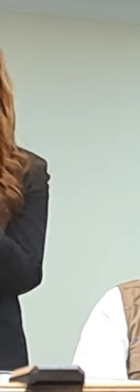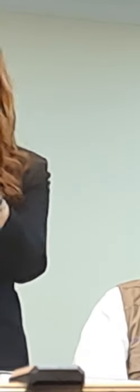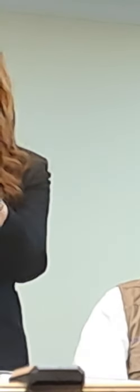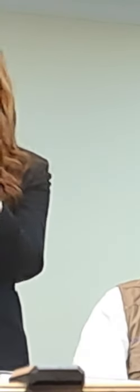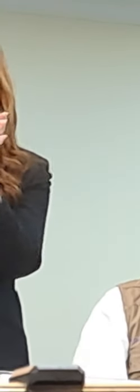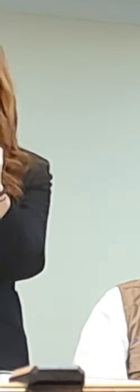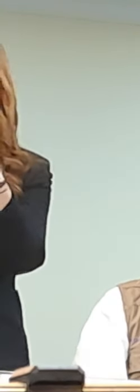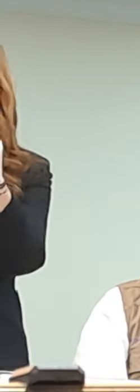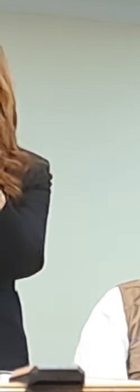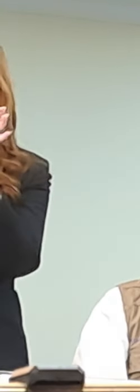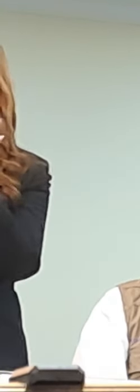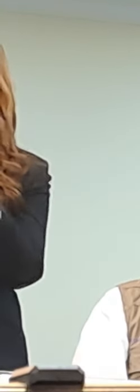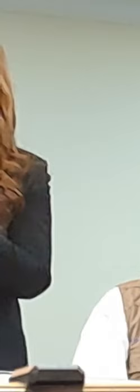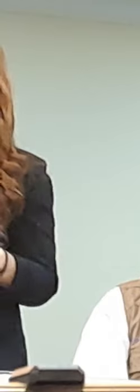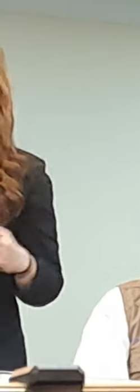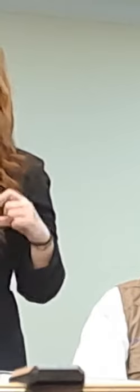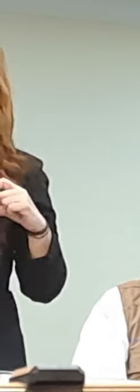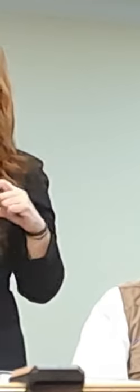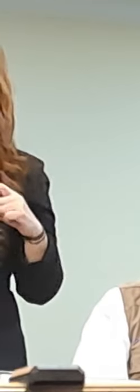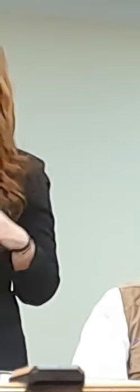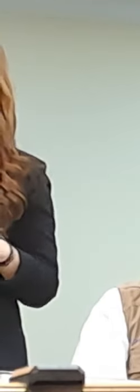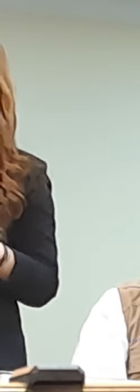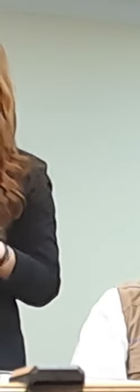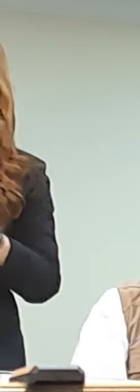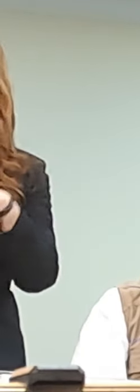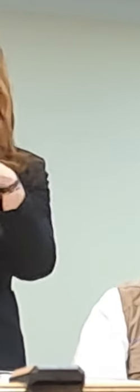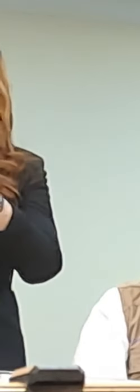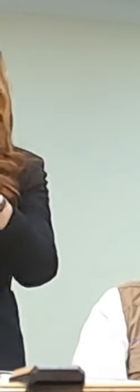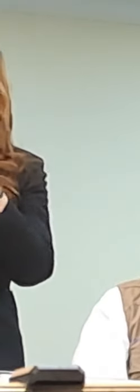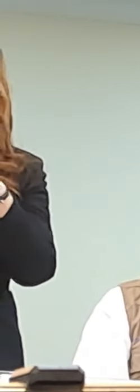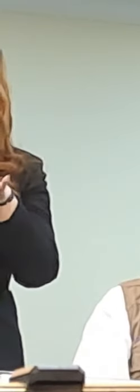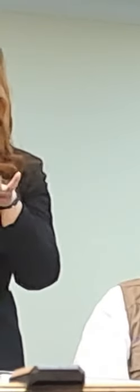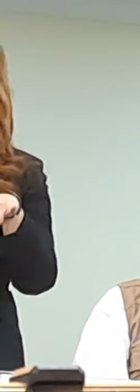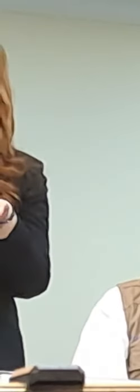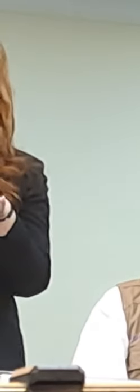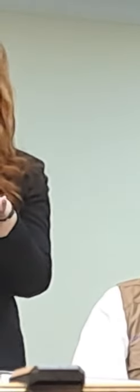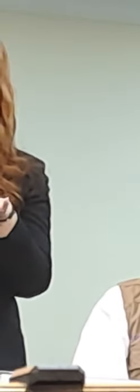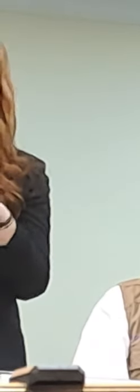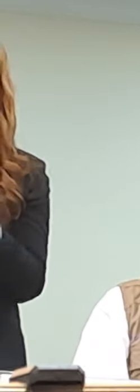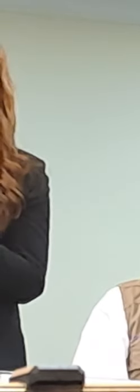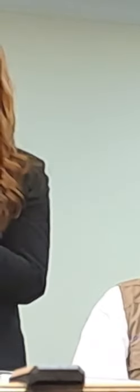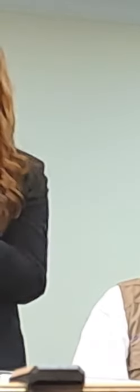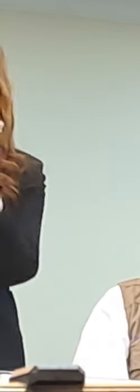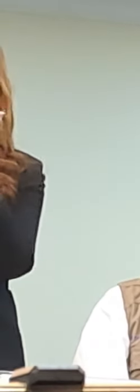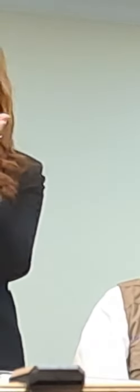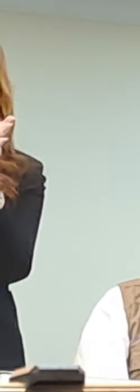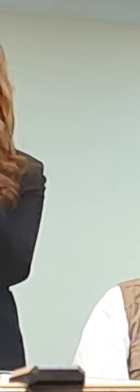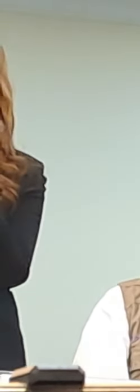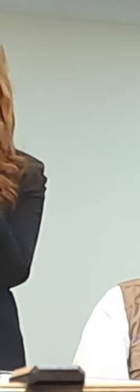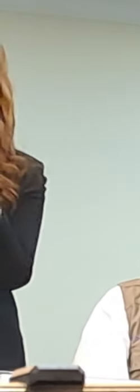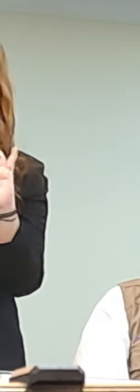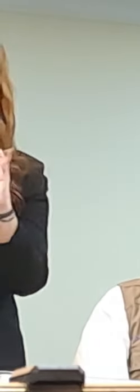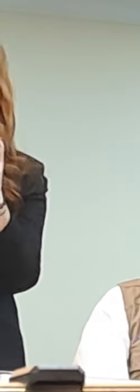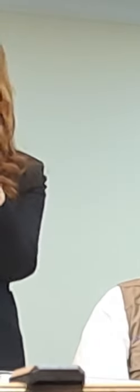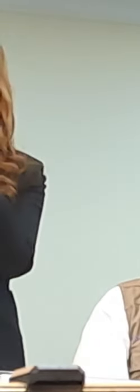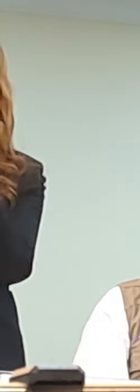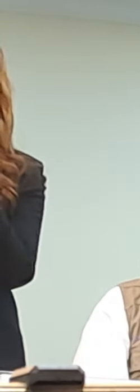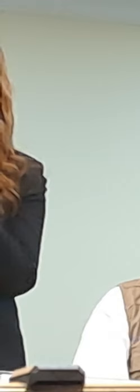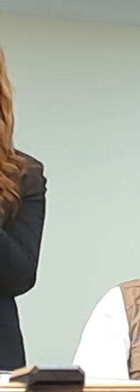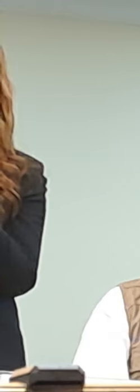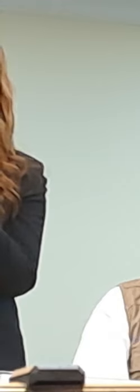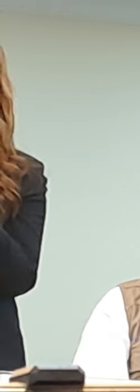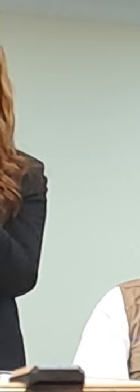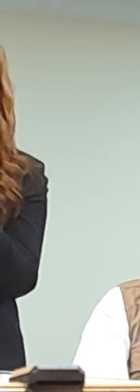tulangnya dan di organ hatinya kami temukan adanya tumbuhan air berupa ganggang. Dengan demikian keterangan dari penyidik bahwa